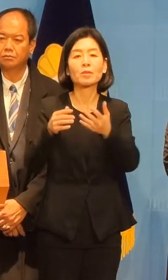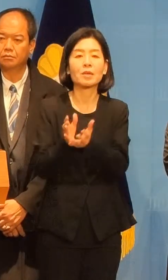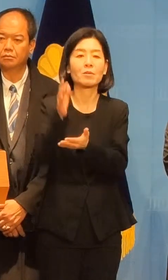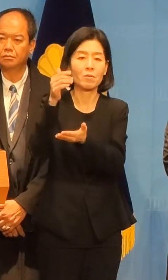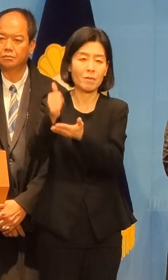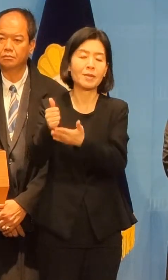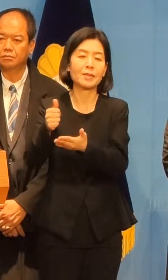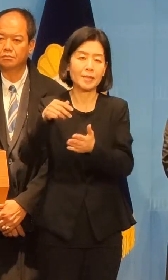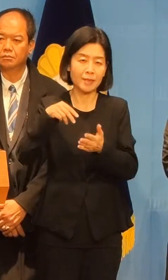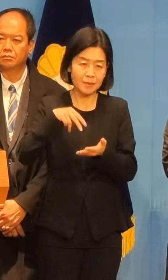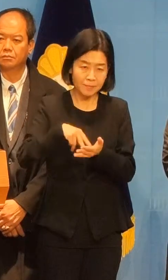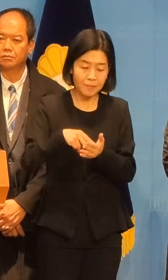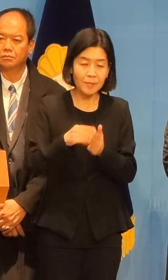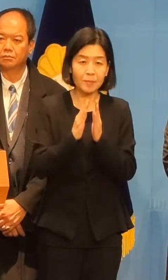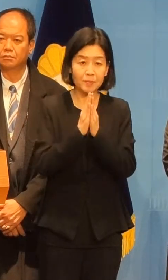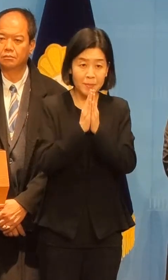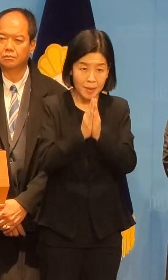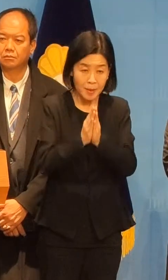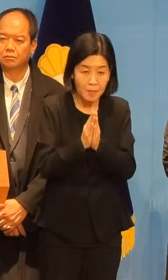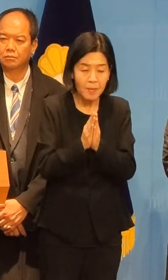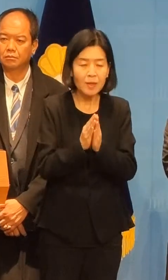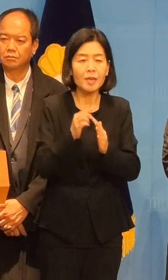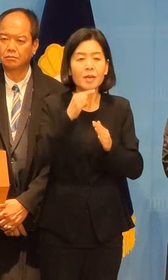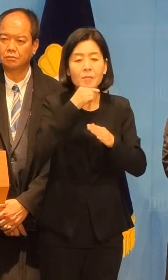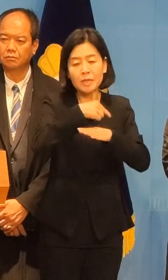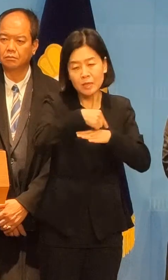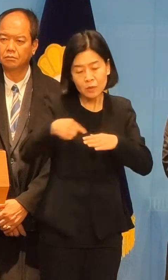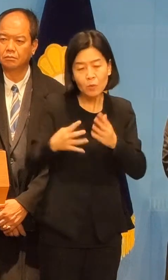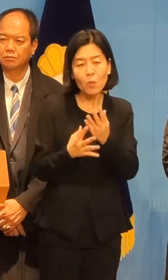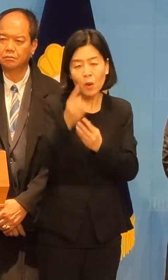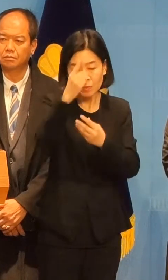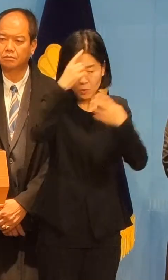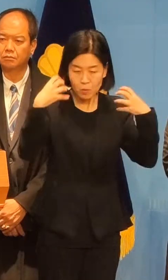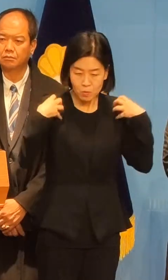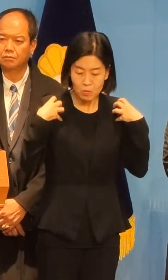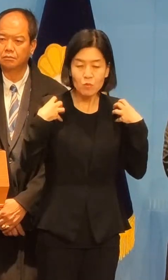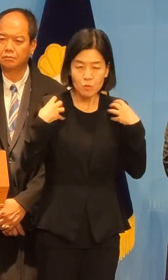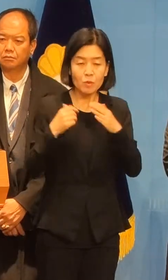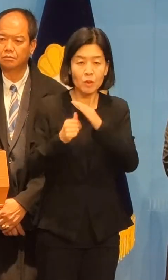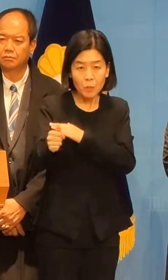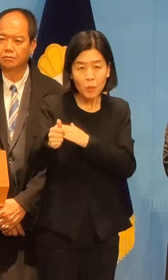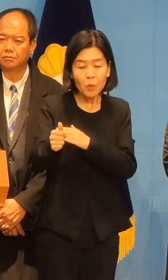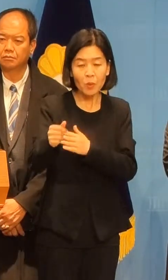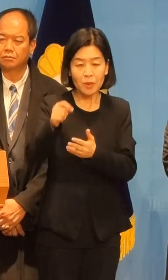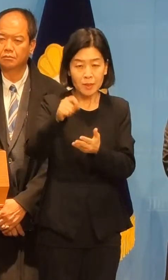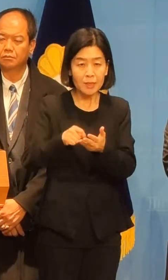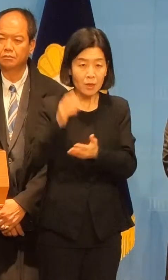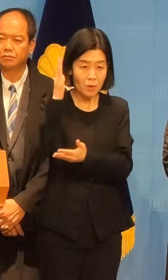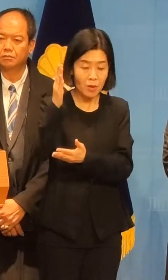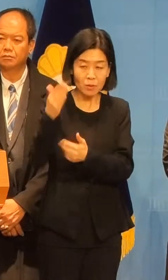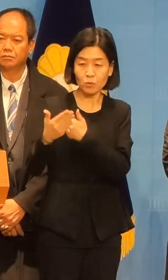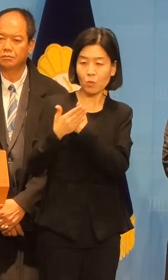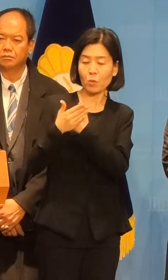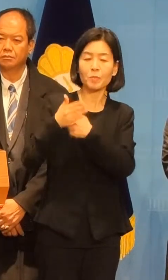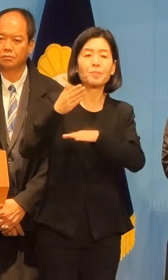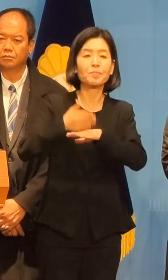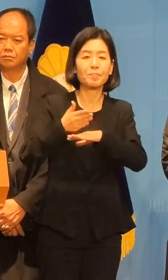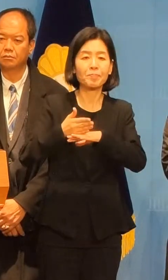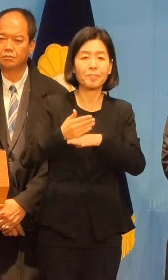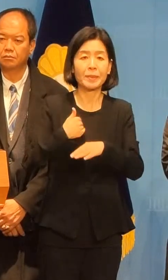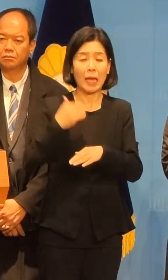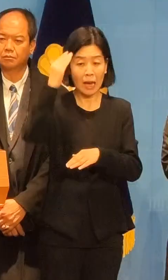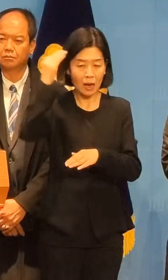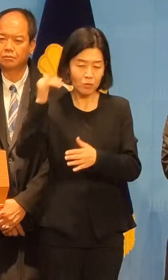미얀마 민족통합정부를 대표하여 기자회견에 기회를 주셔서 감사합니다. 제가 지금 한국에 와 있습니다.